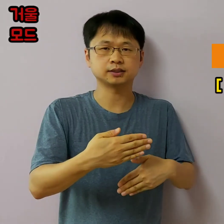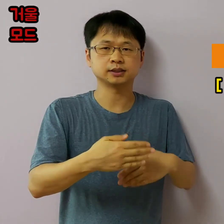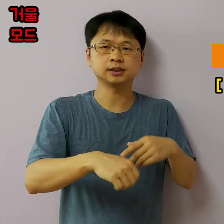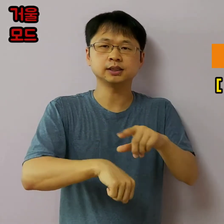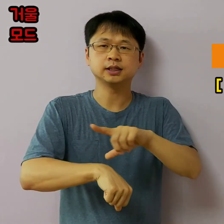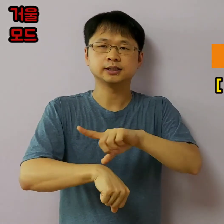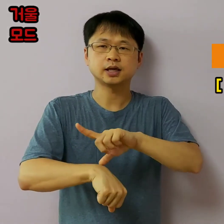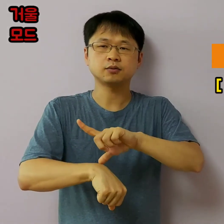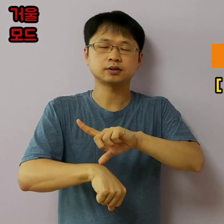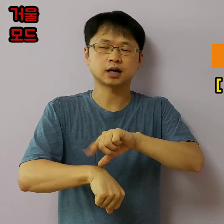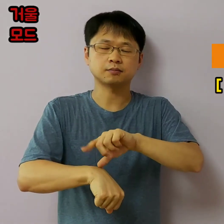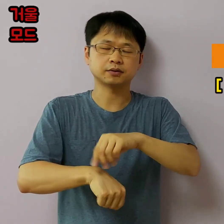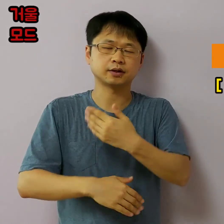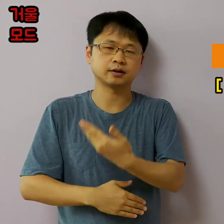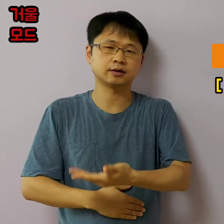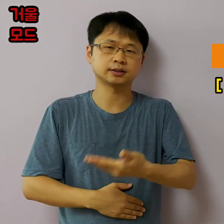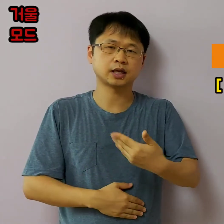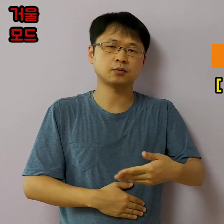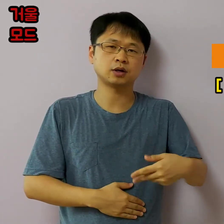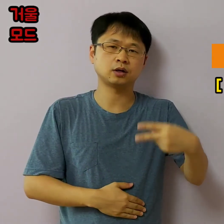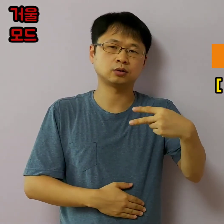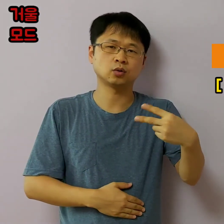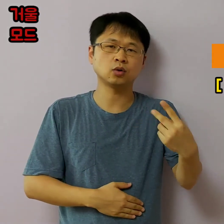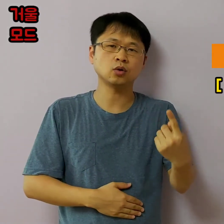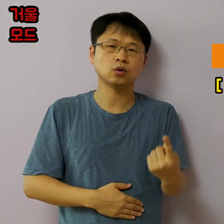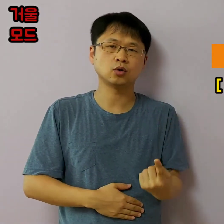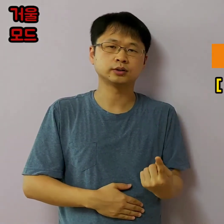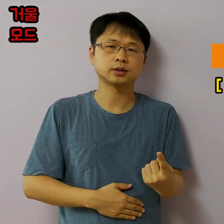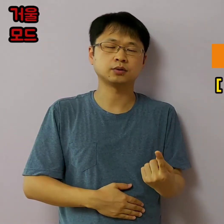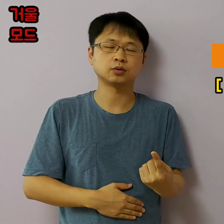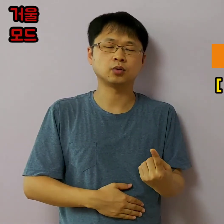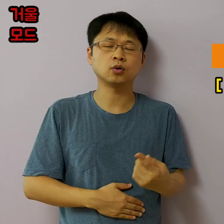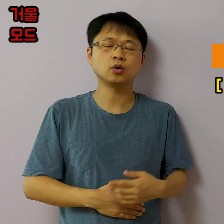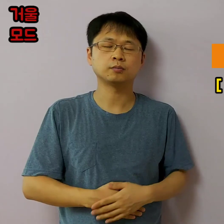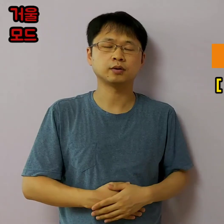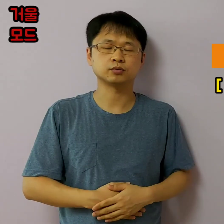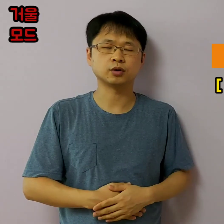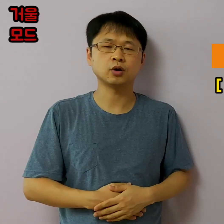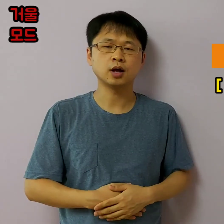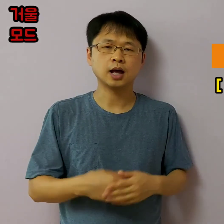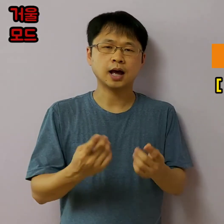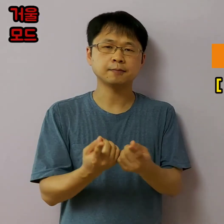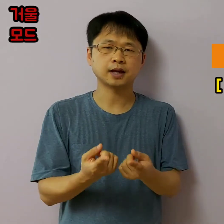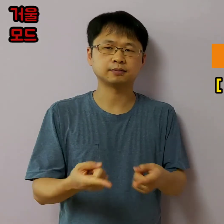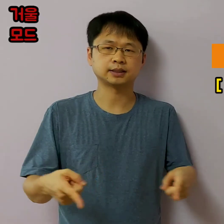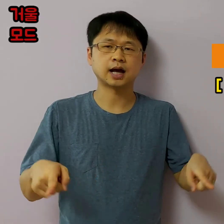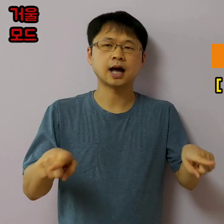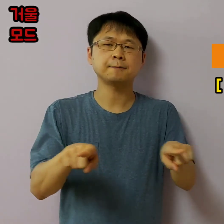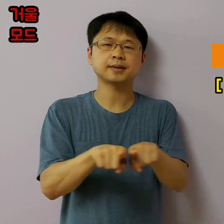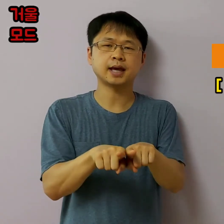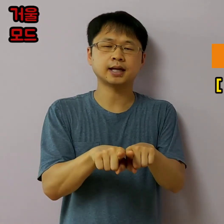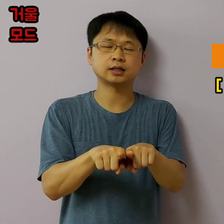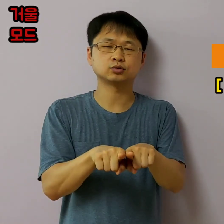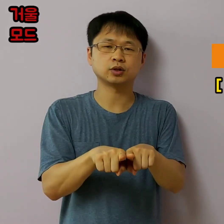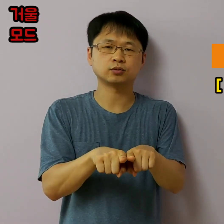남겨진 세월은 아까 배웠네요. 세월도 배웠고요. 함께 합시다. 함께라는